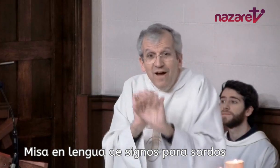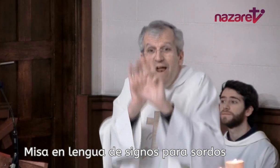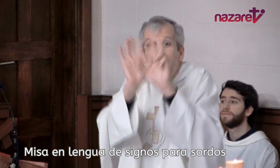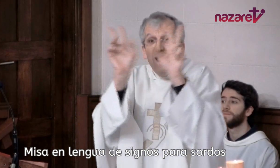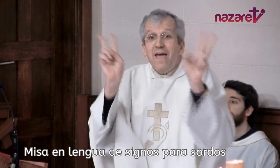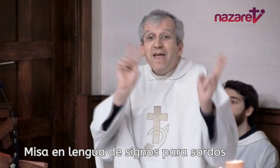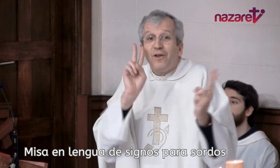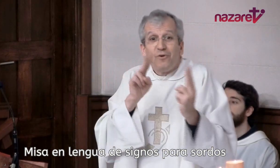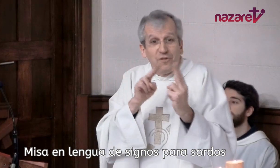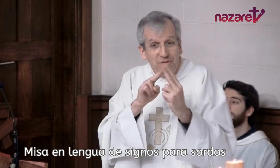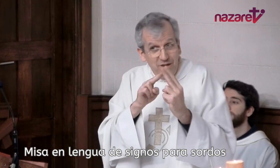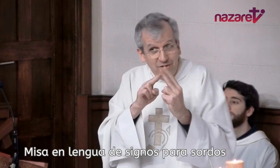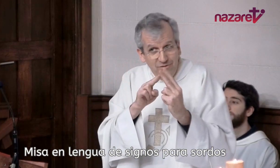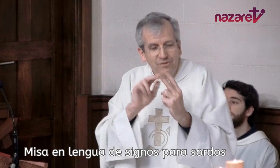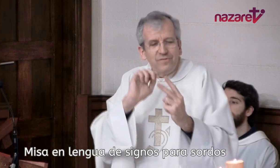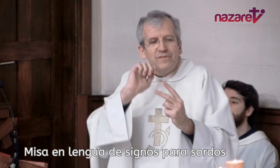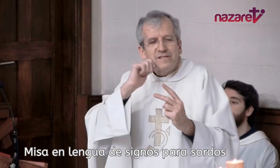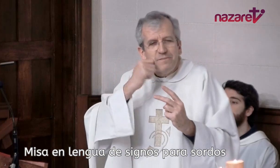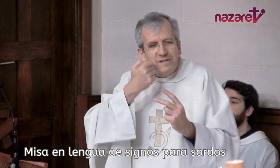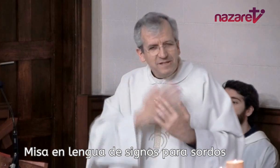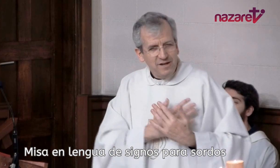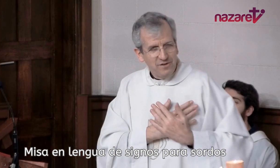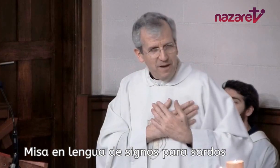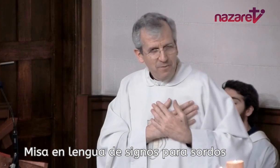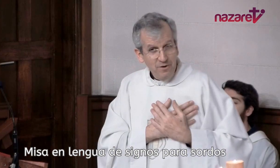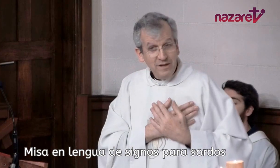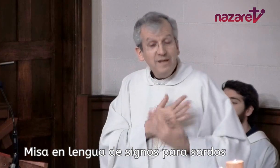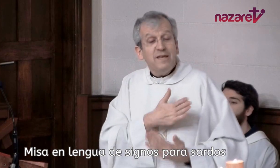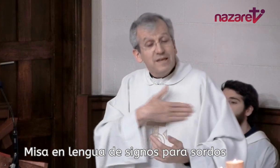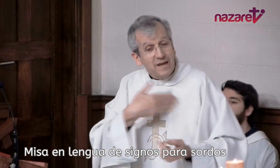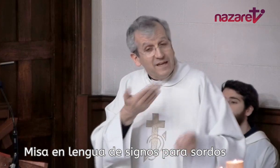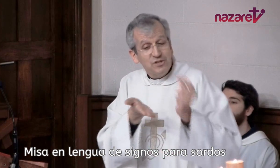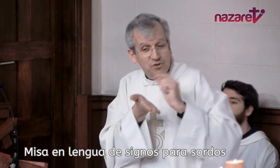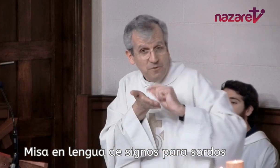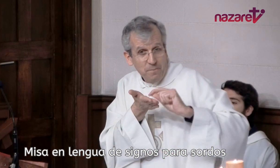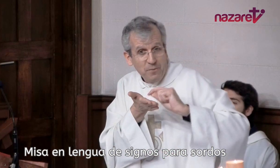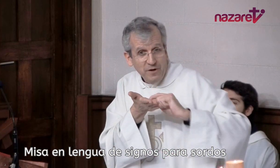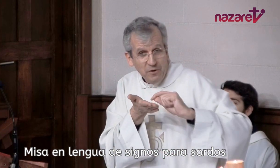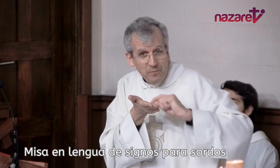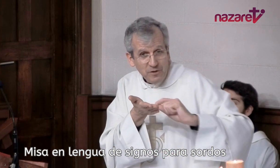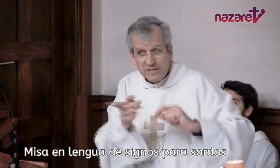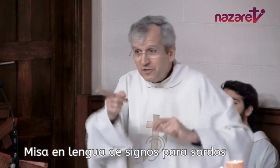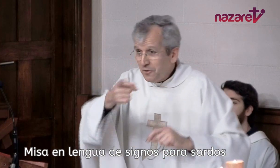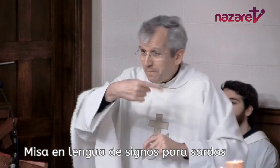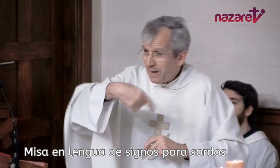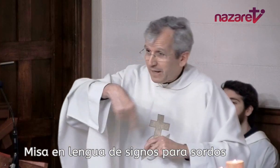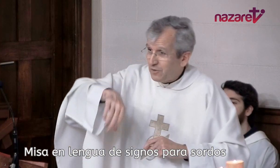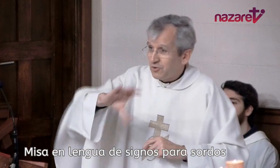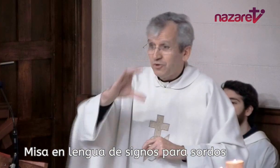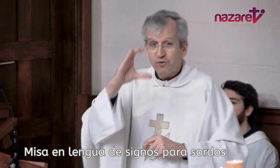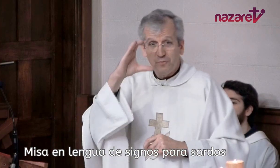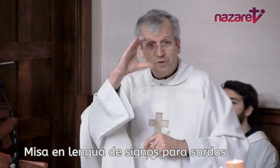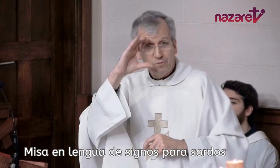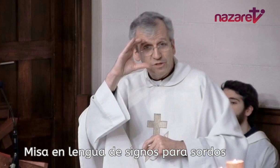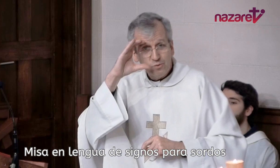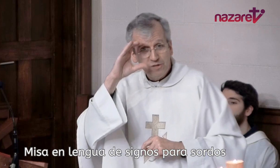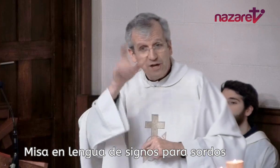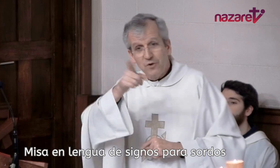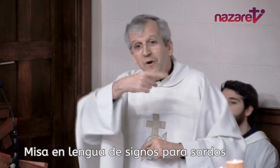el conocimiento de ese misterio de amor y que quiso ponerlo por escrito para que nosotros podamos escucharlo,